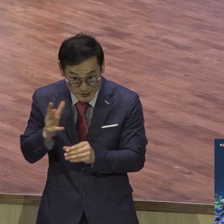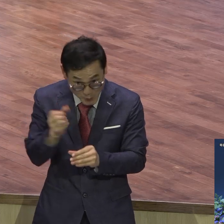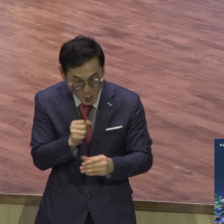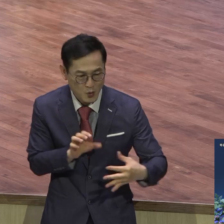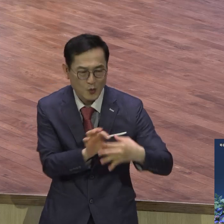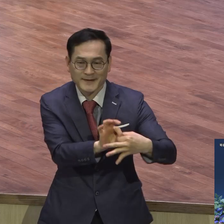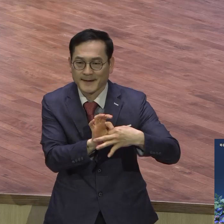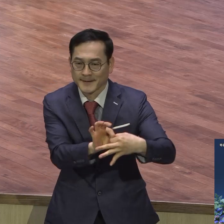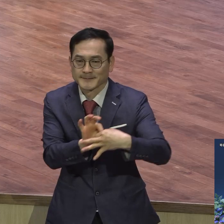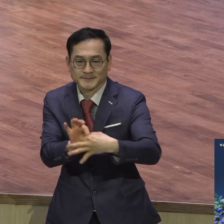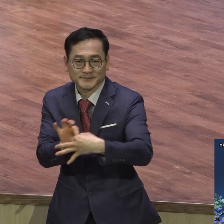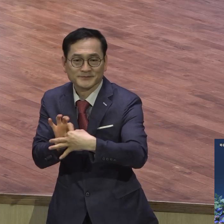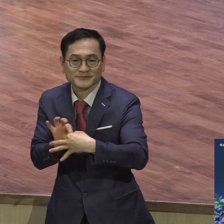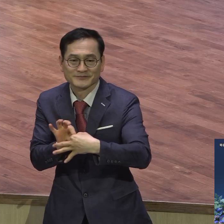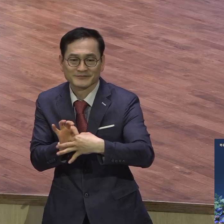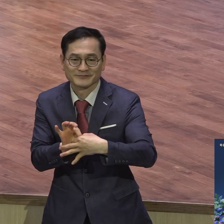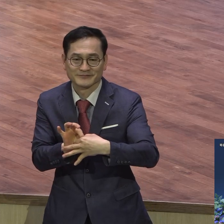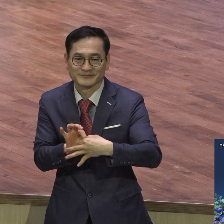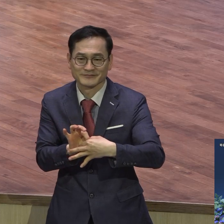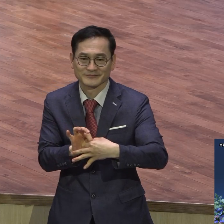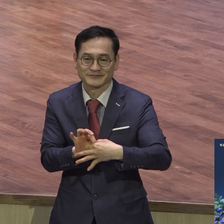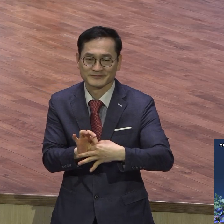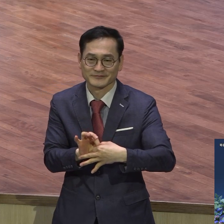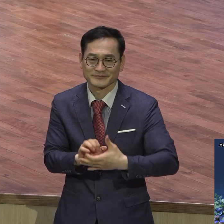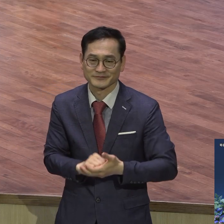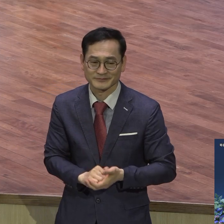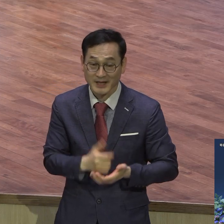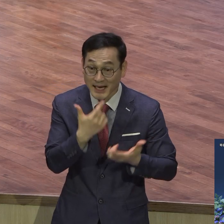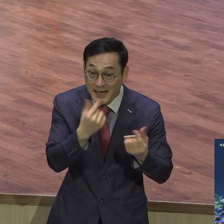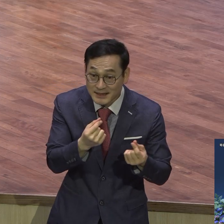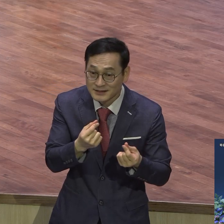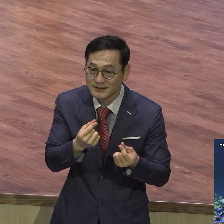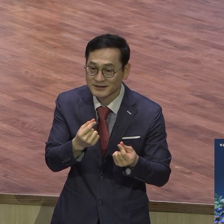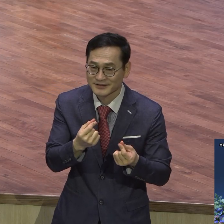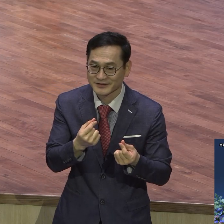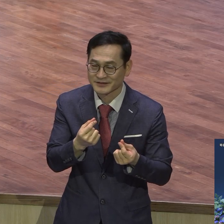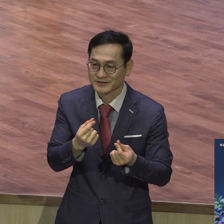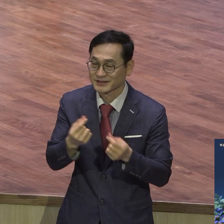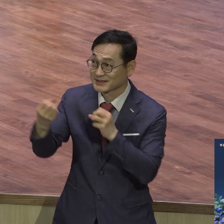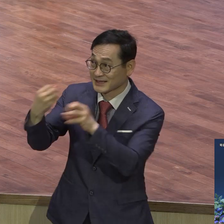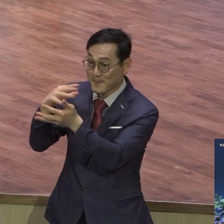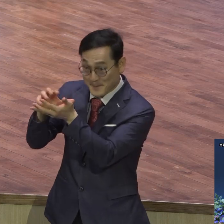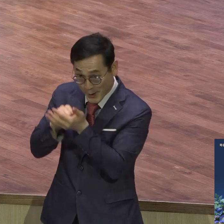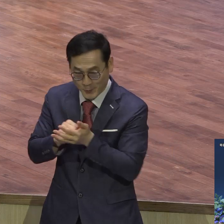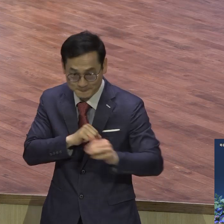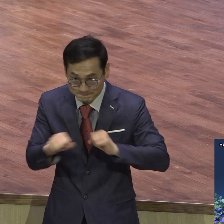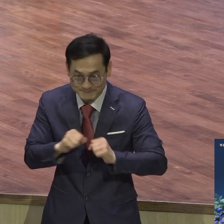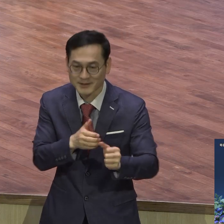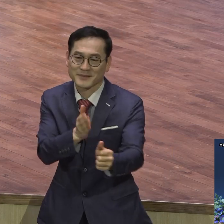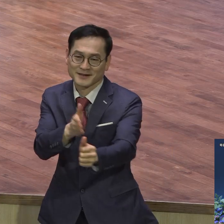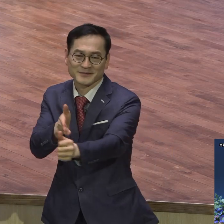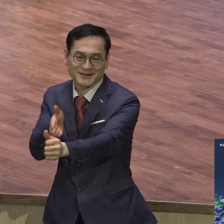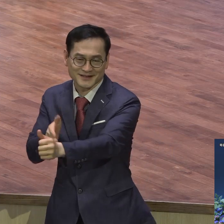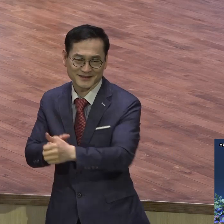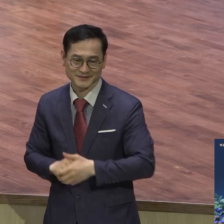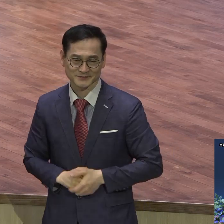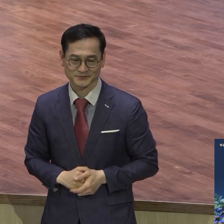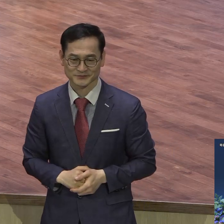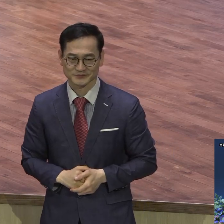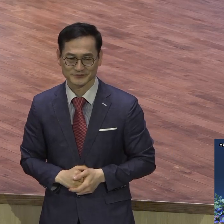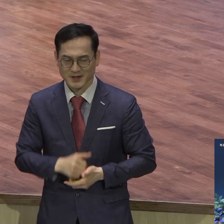여러분 이번 한 주간에 이 응답 받기를 제목 축복합니다. 이번 한 주간뿐만 아니라 평생의